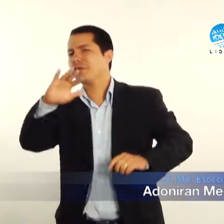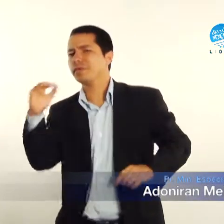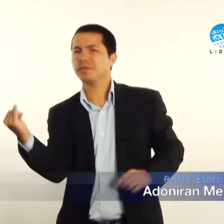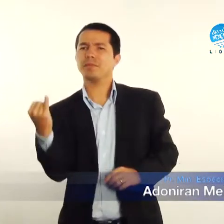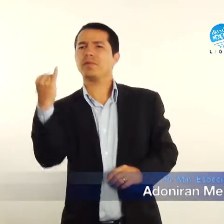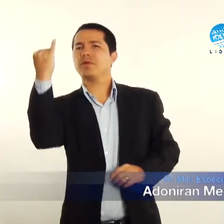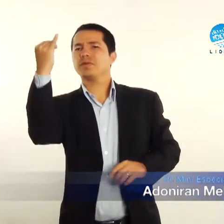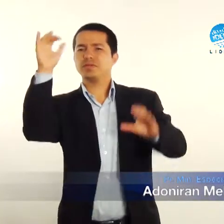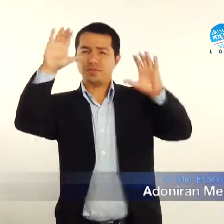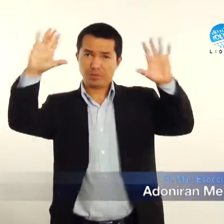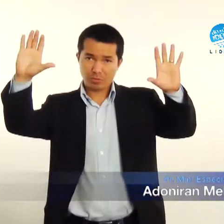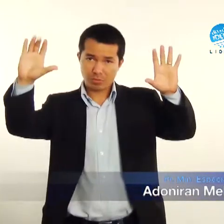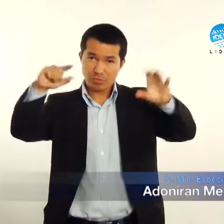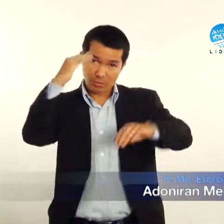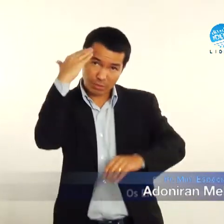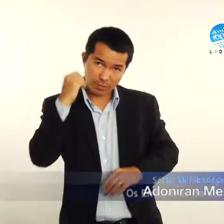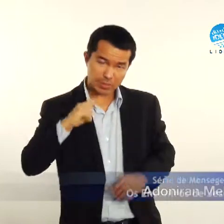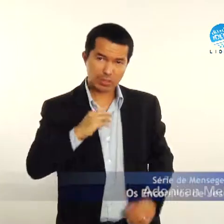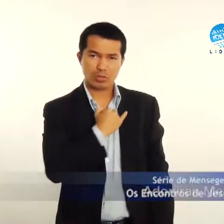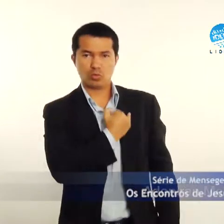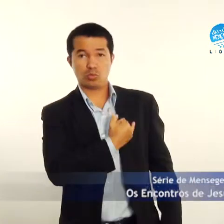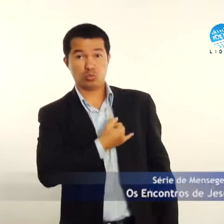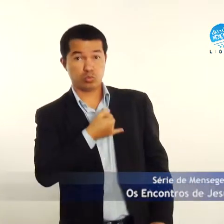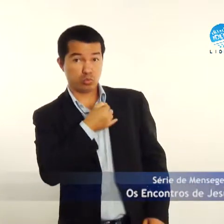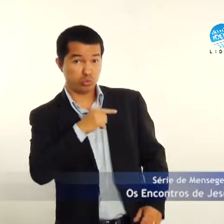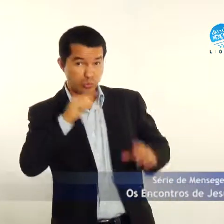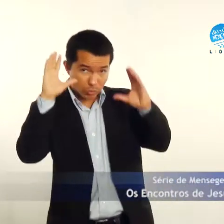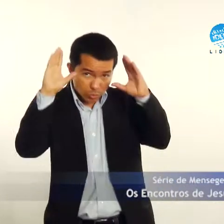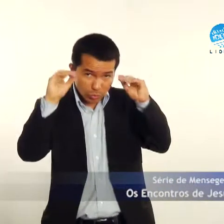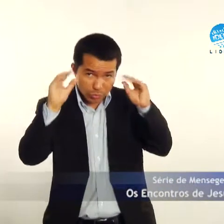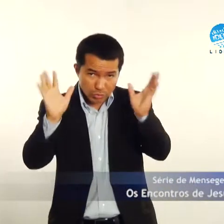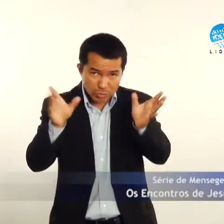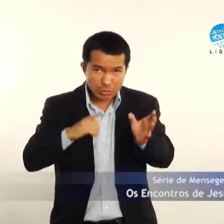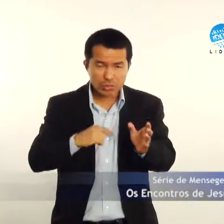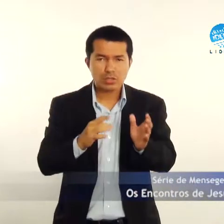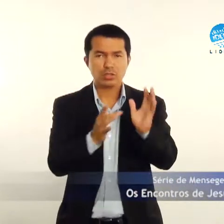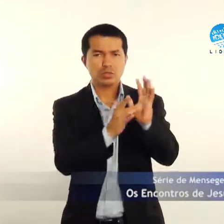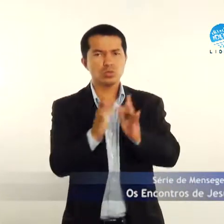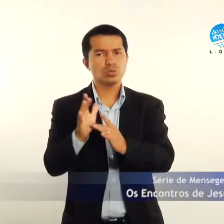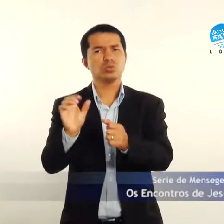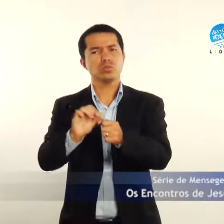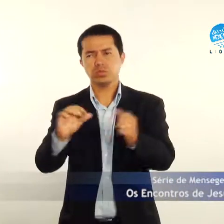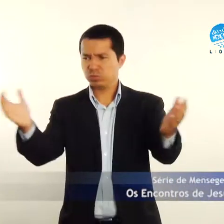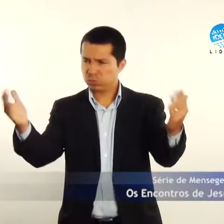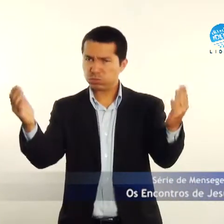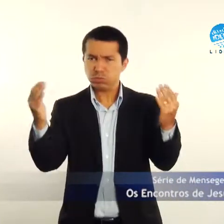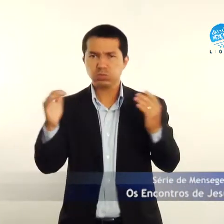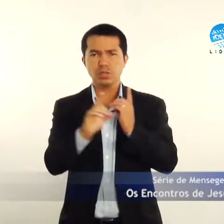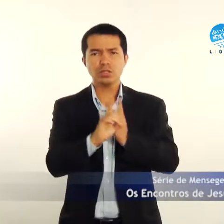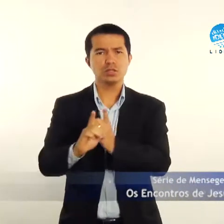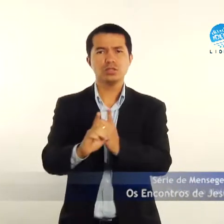Nós vamos aprender no Evangelho de João que na noite em que Jesus instituiu a ceia do Senhor,